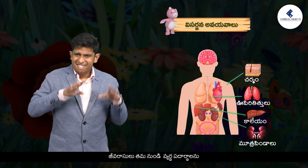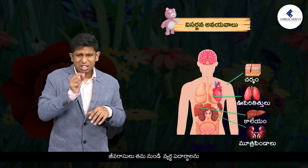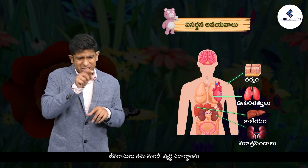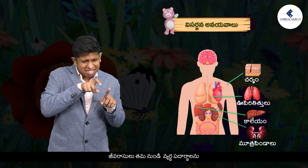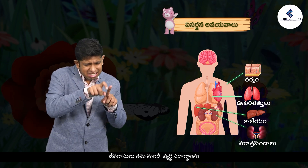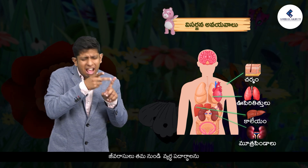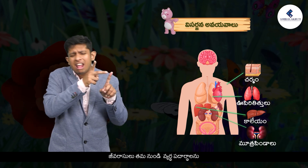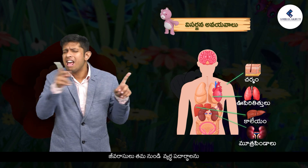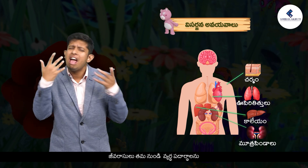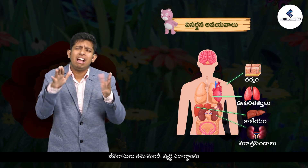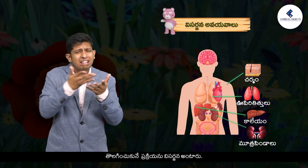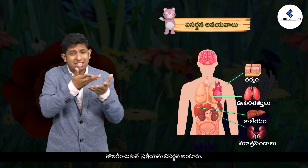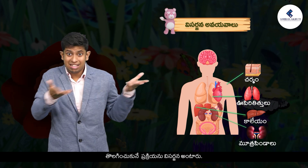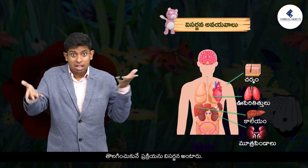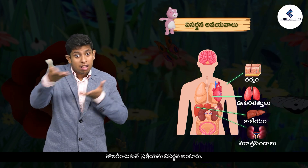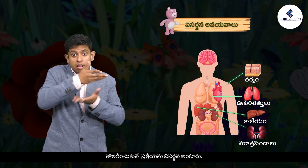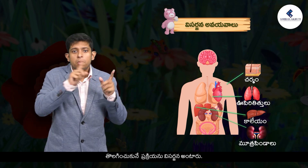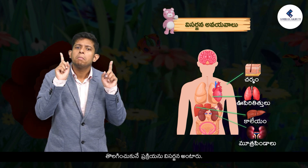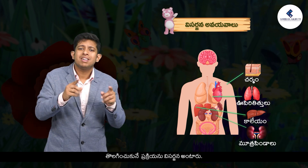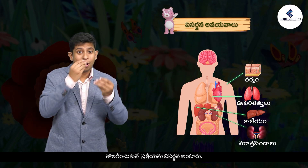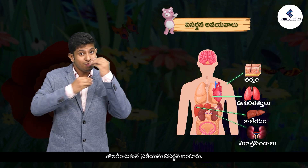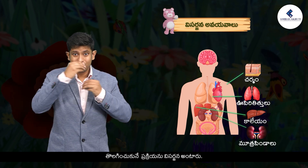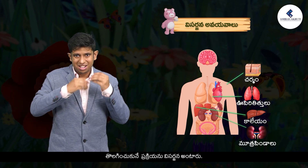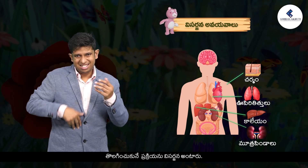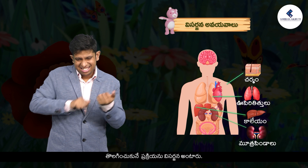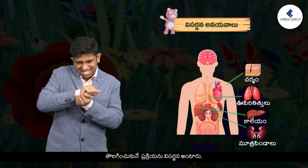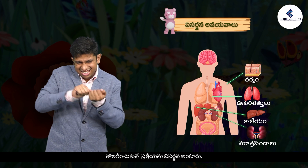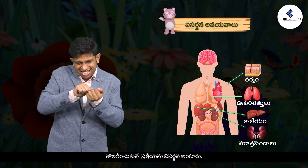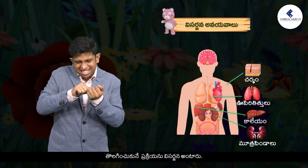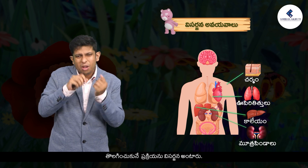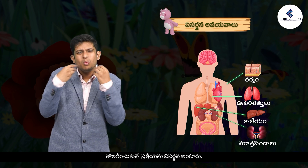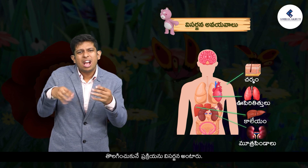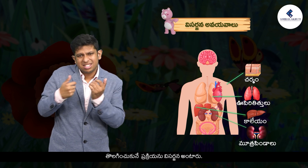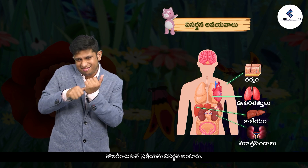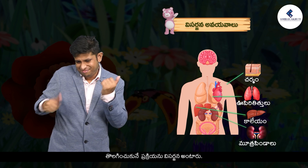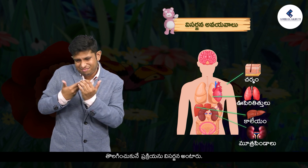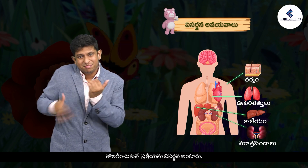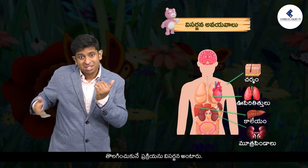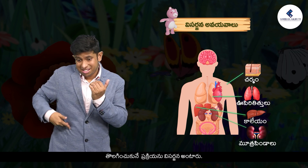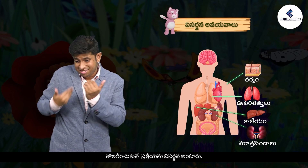జీవరాశులు తమ నుండి వ్యర్థ పదార్థాలను తొలగించుకునే ప్రక్రియను విసర్జన అంటారు.